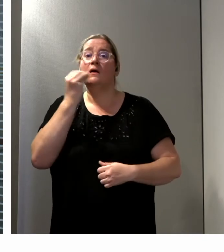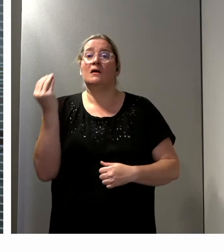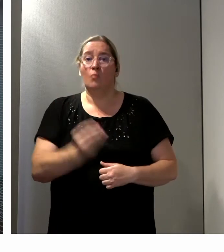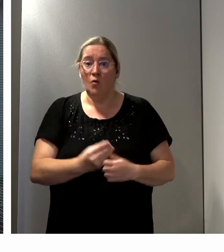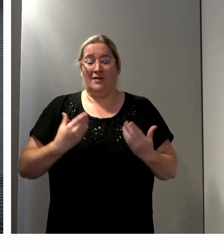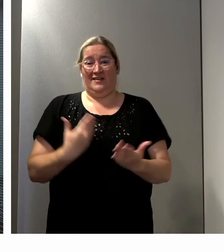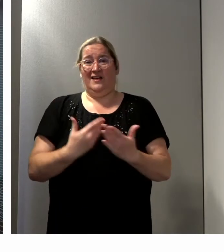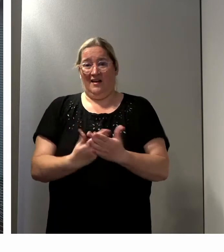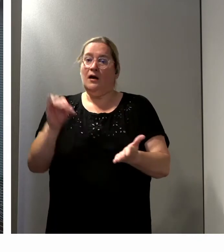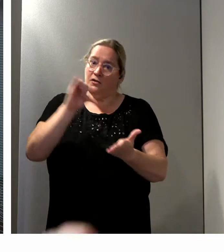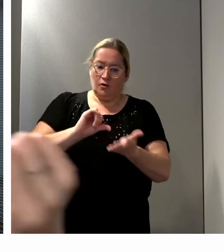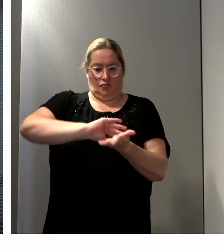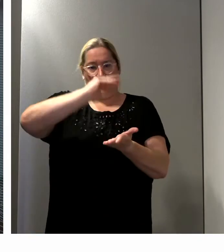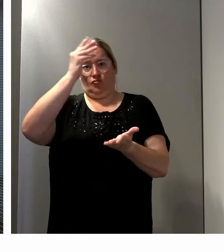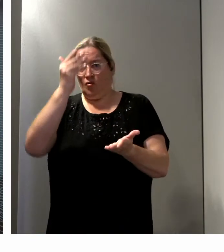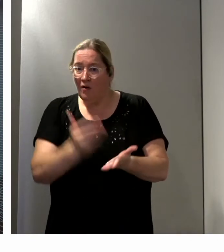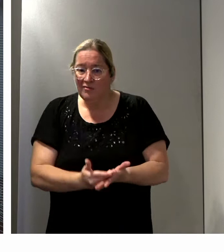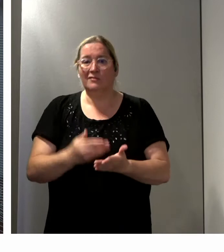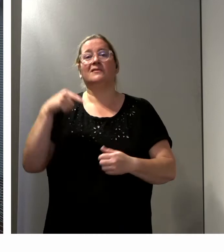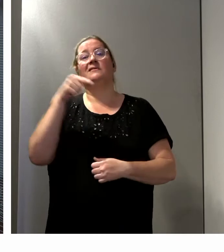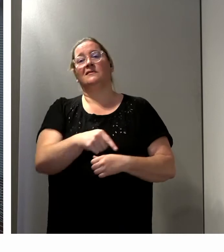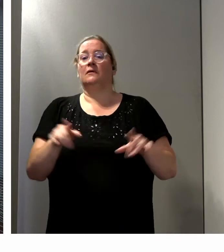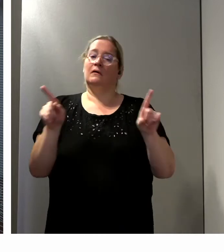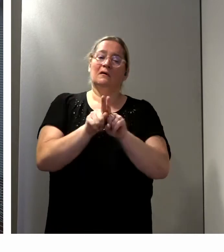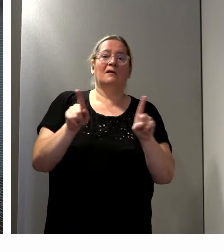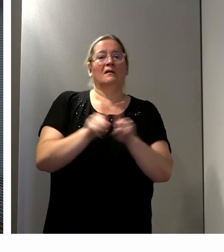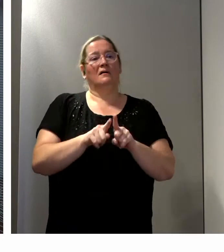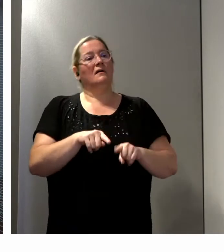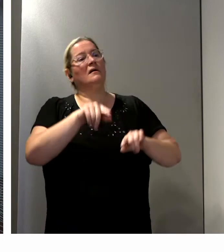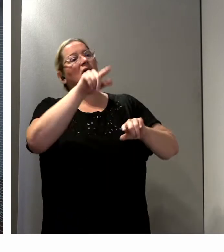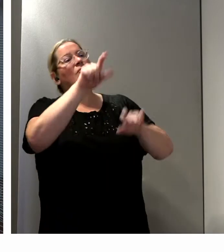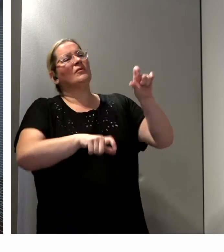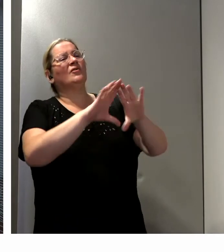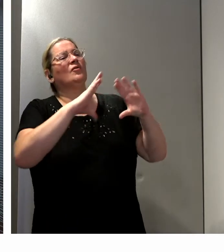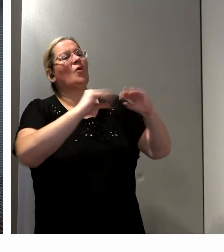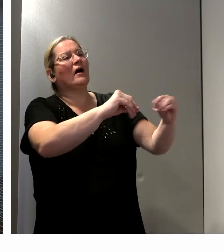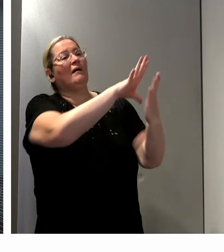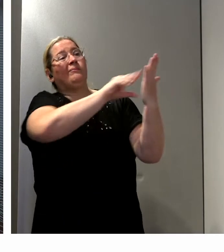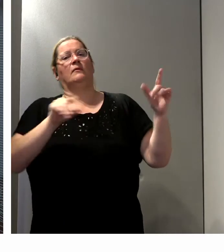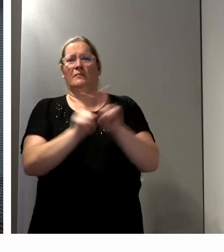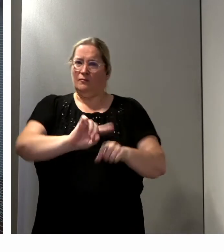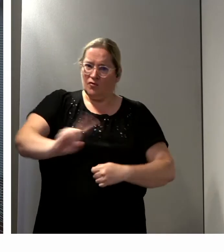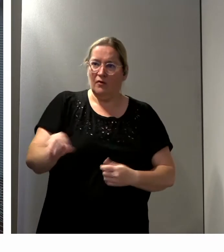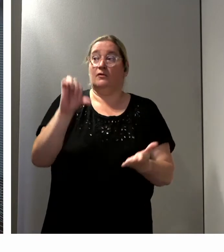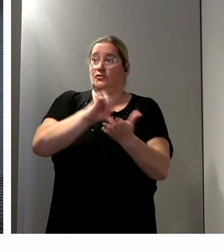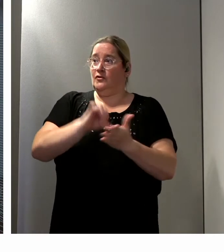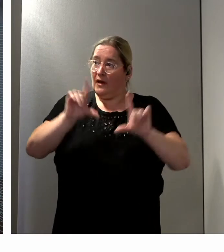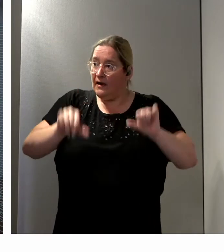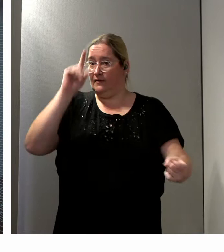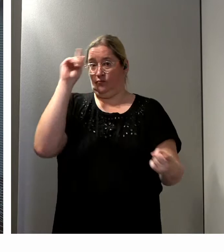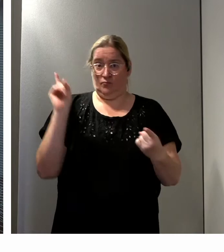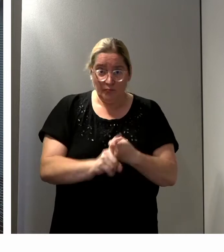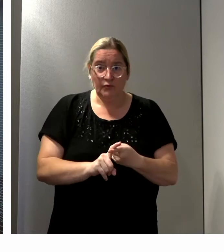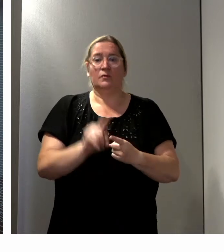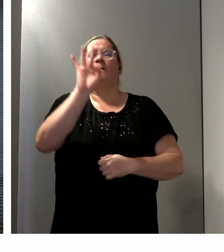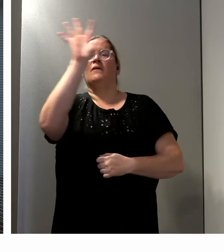ne sont pas des centres ressources qui refont la même chose que les acteurs. Non, ces centres ressources sont là pour mailler